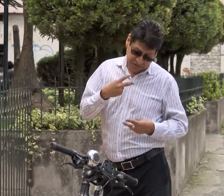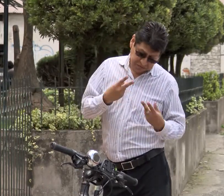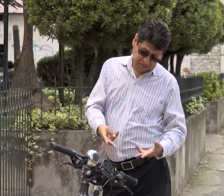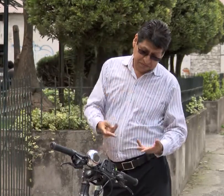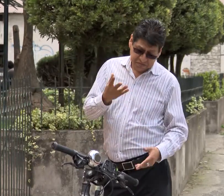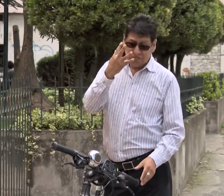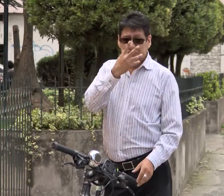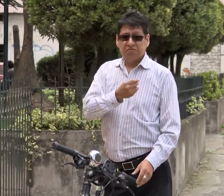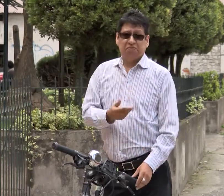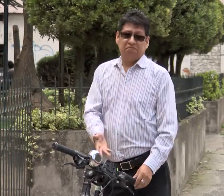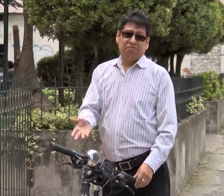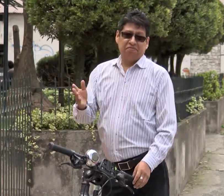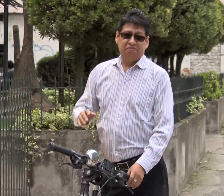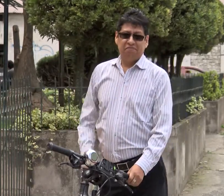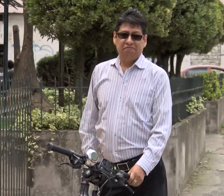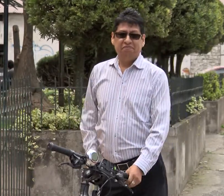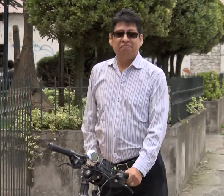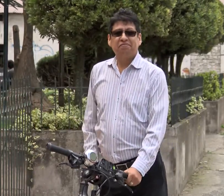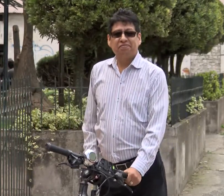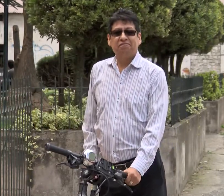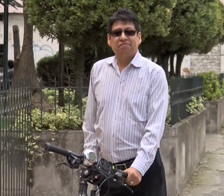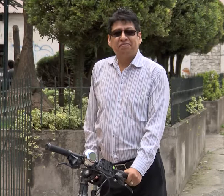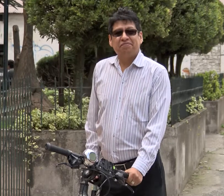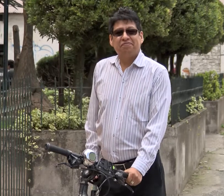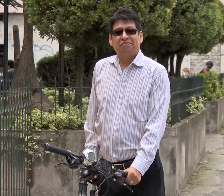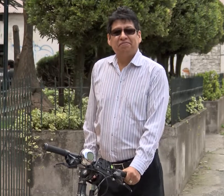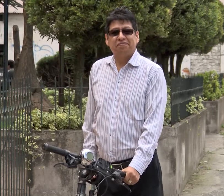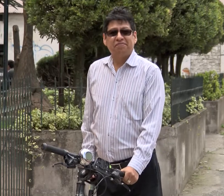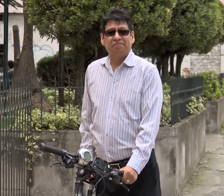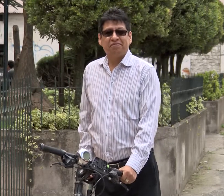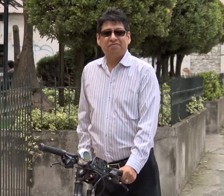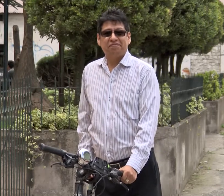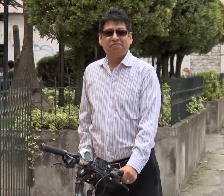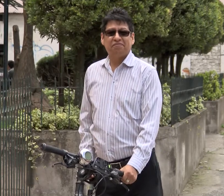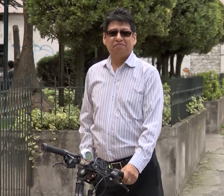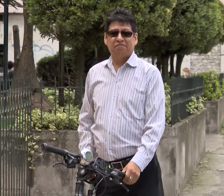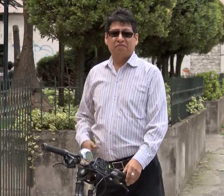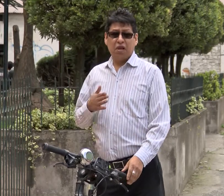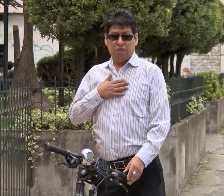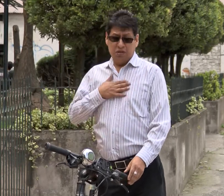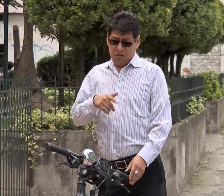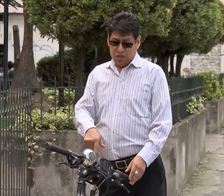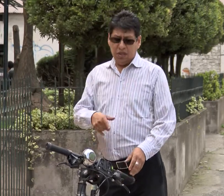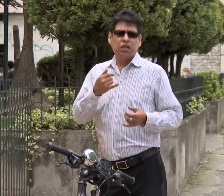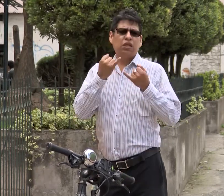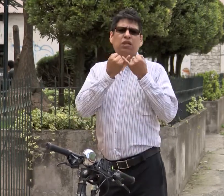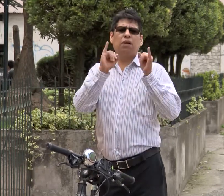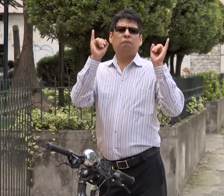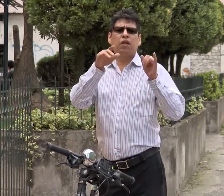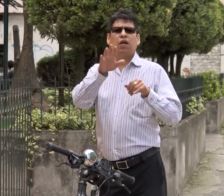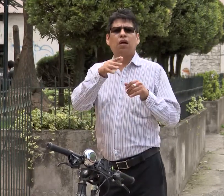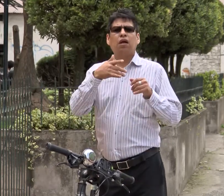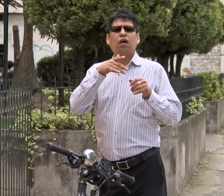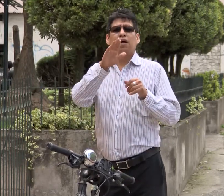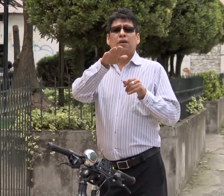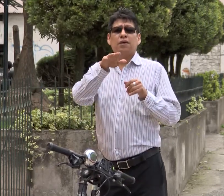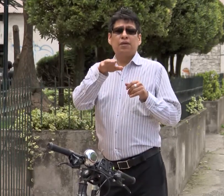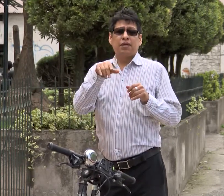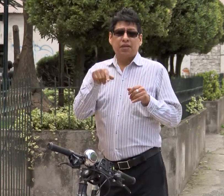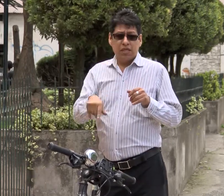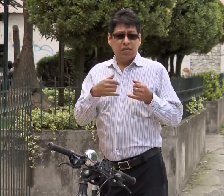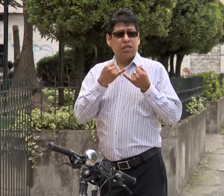disfruto mucho este deporte me siento independiente dueño de mis decisiones al usarla visite